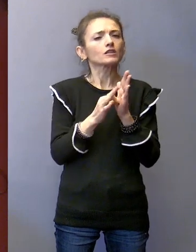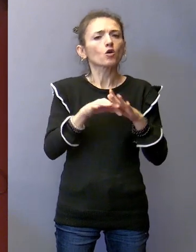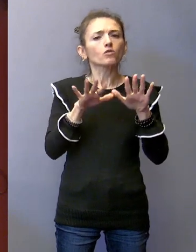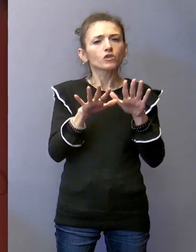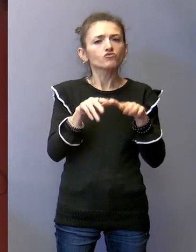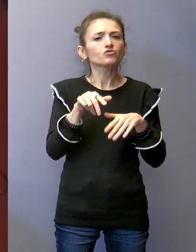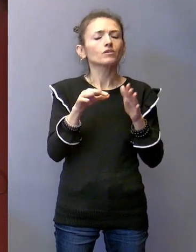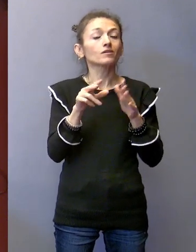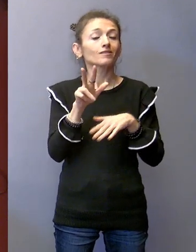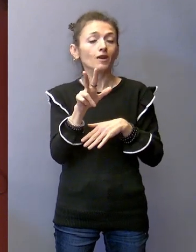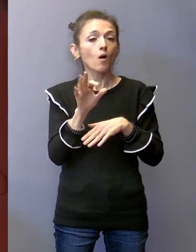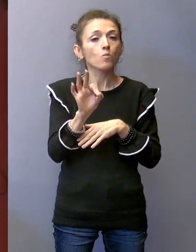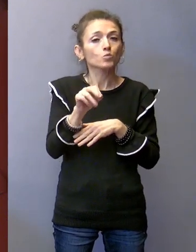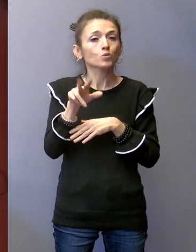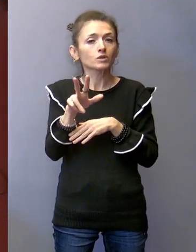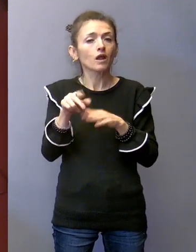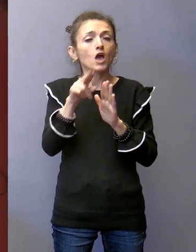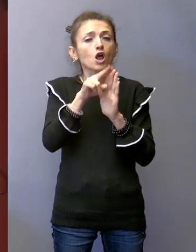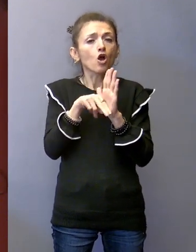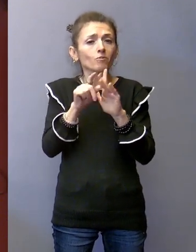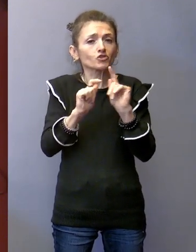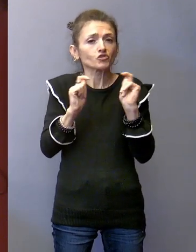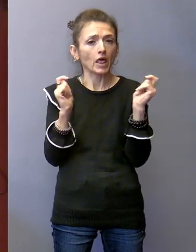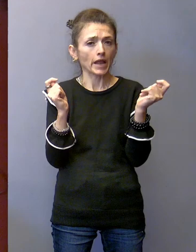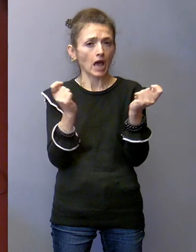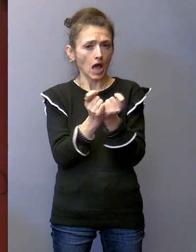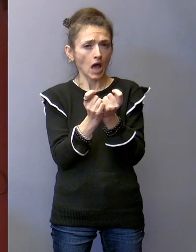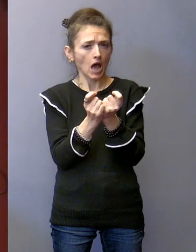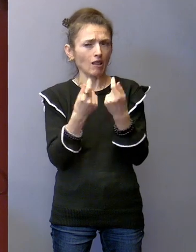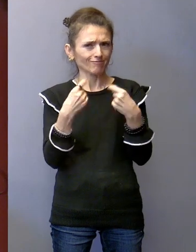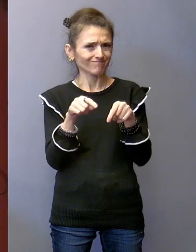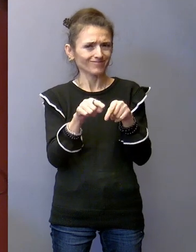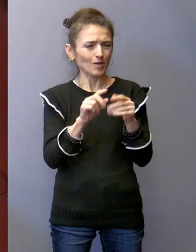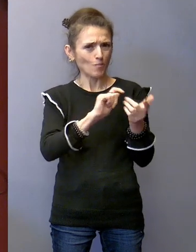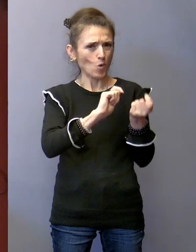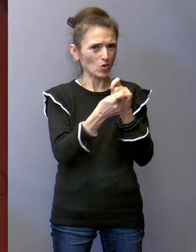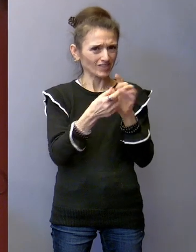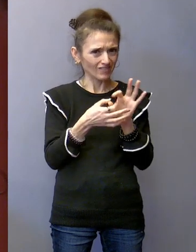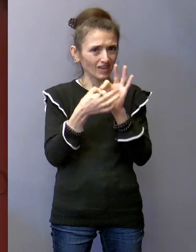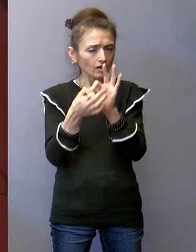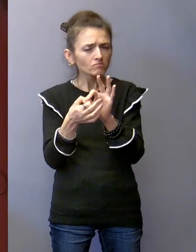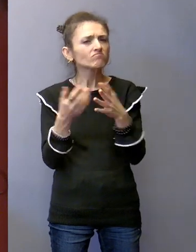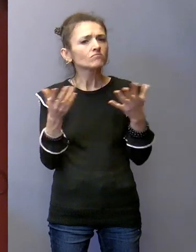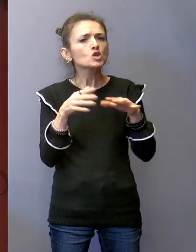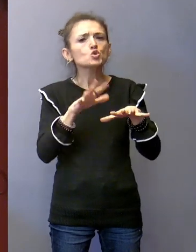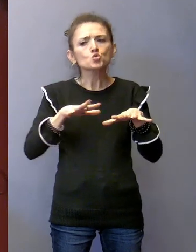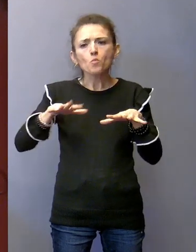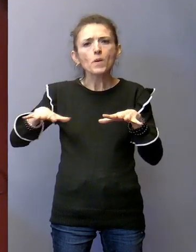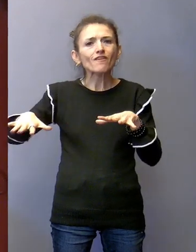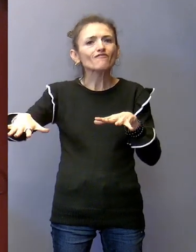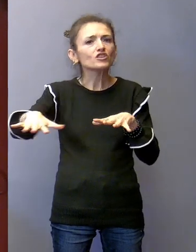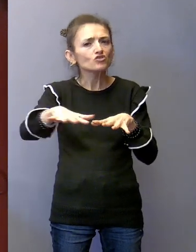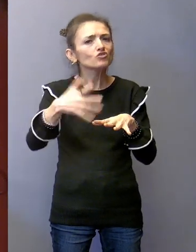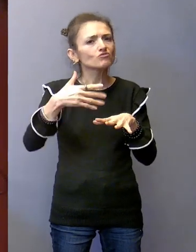103.3 delle norme Generali che non ho oggetto di questa modifica e che fa riferimento a superficie che già nel